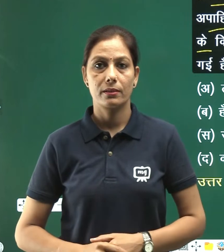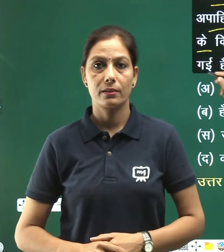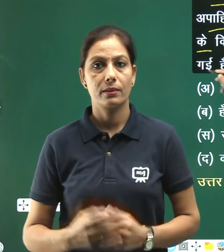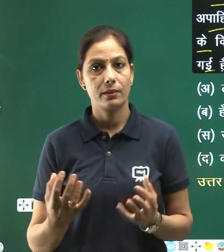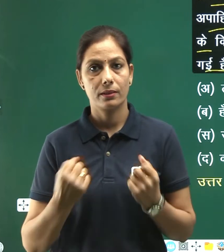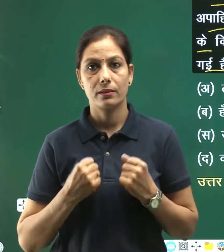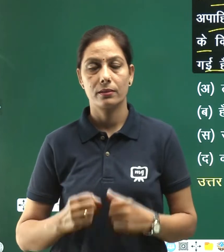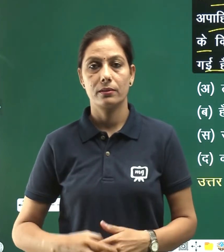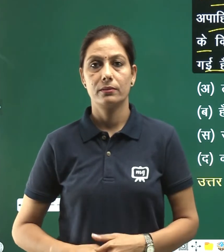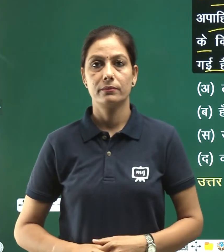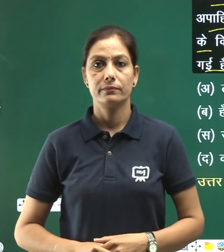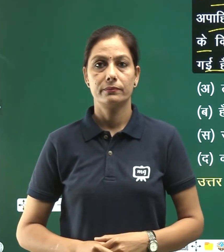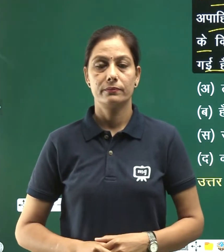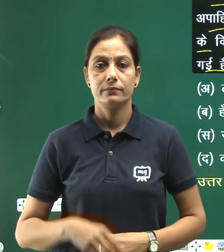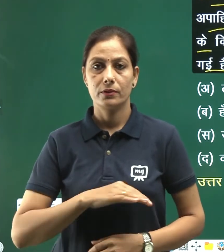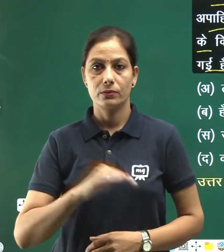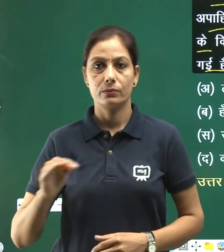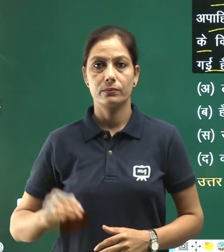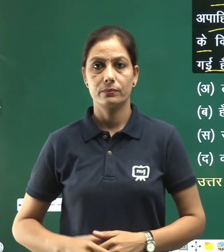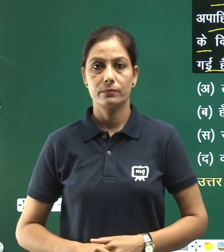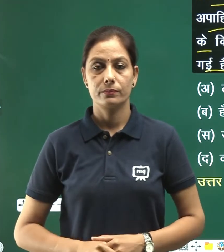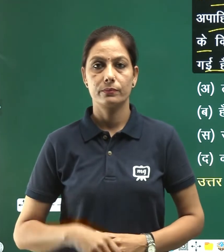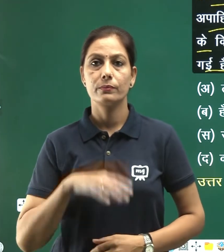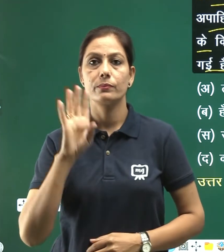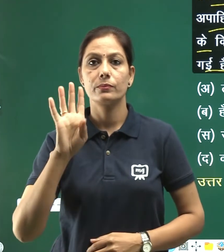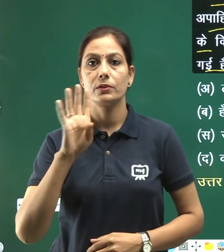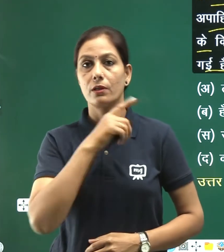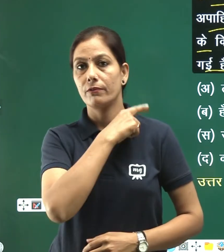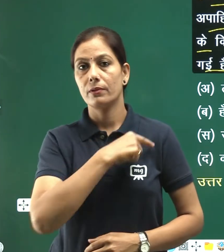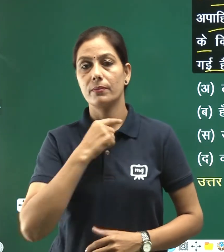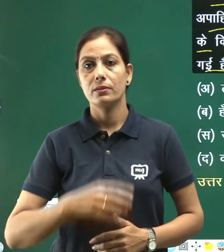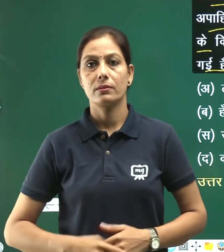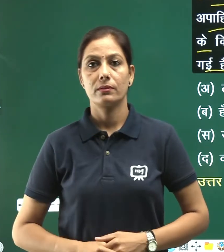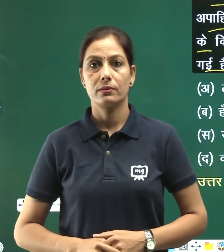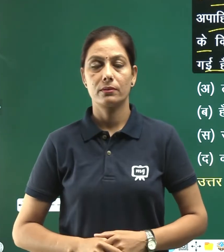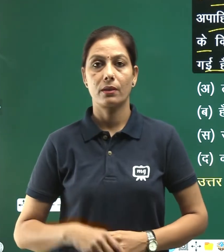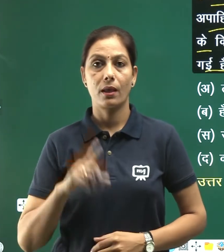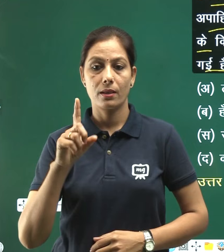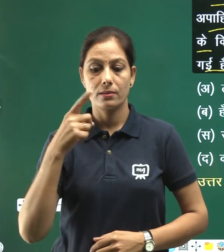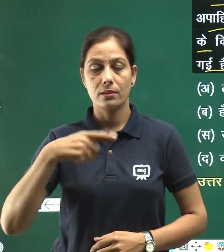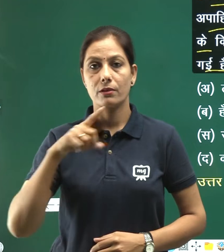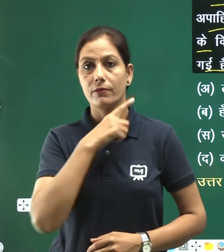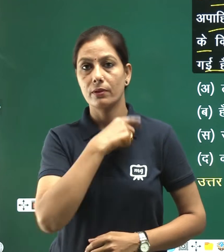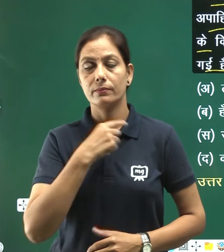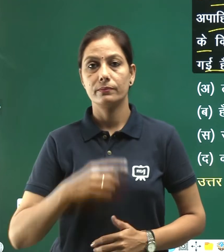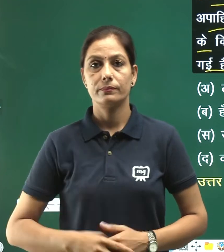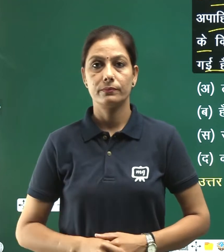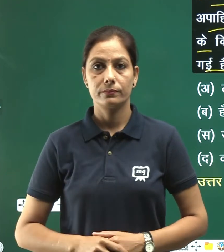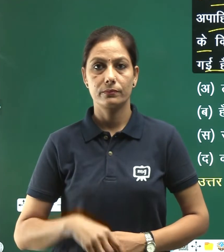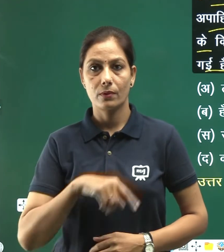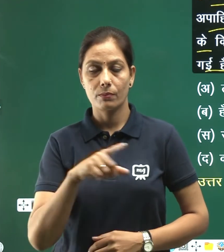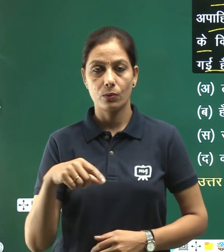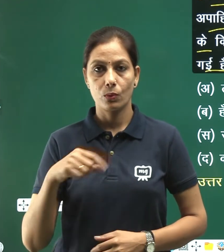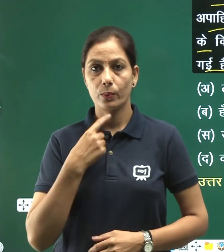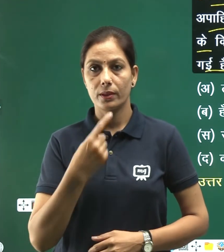ली गई है? बच्चों, इन 4 विकल्प में से एक सही विकल्प